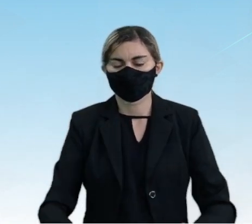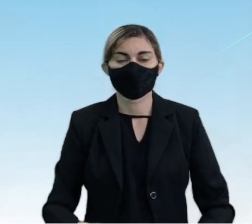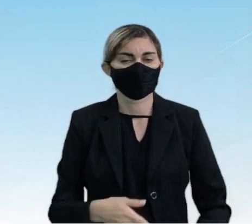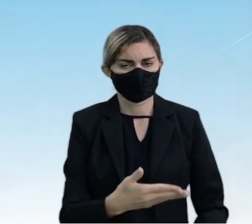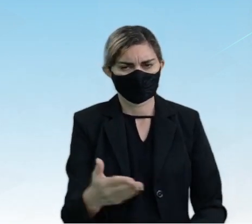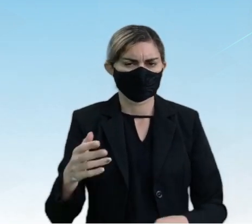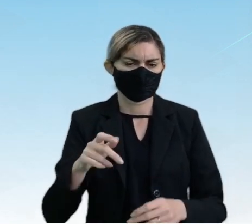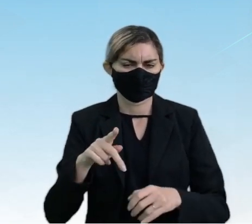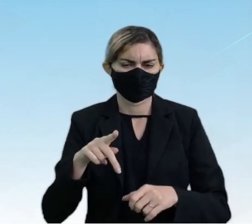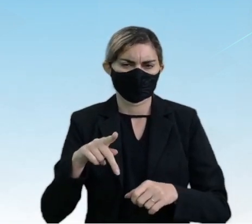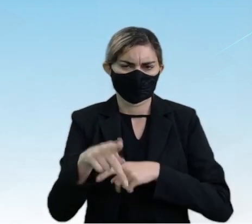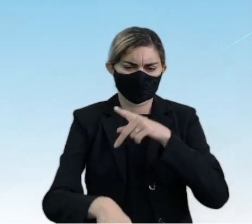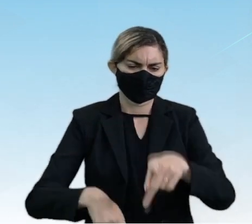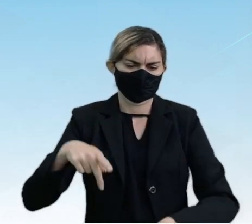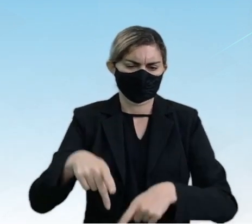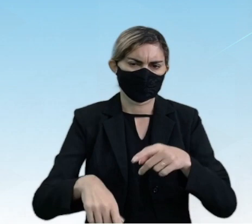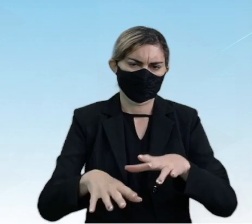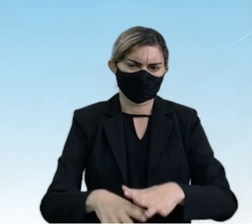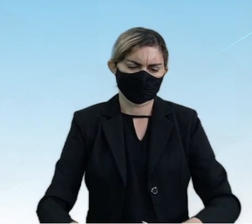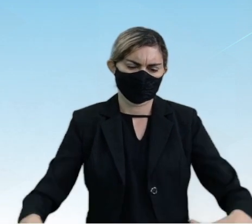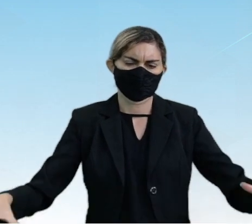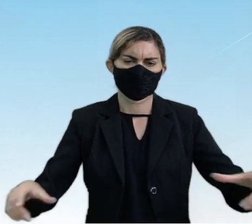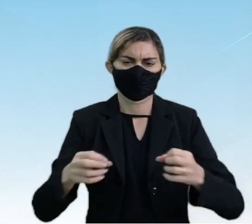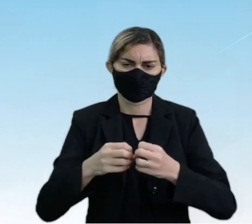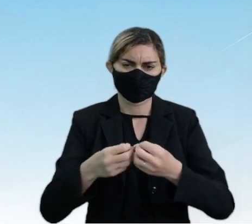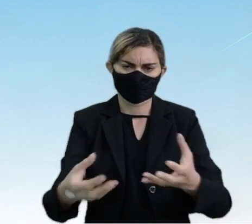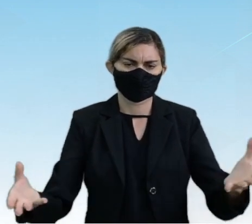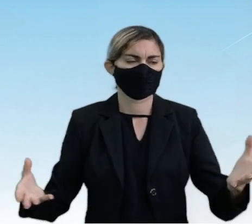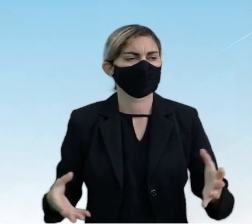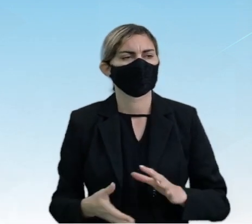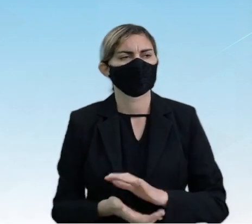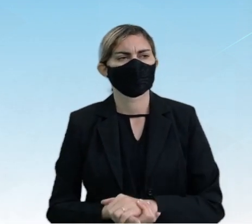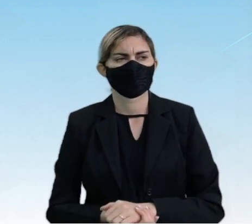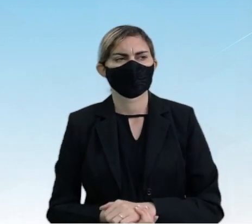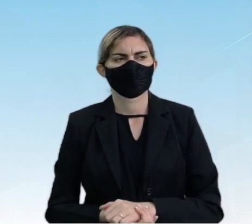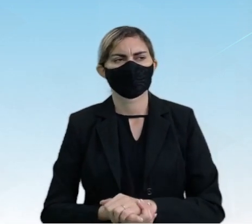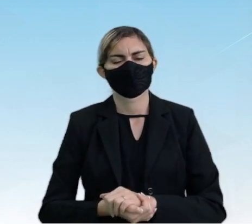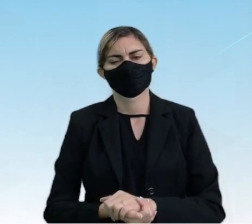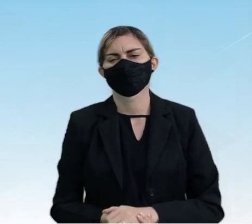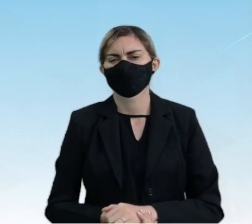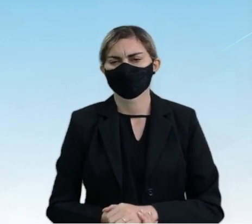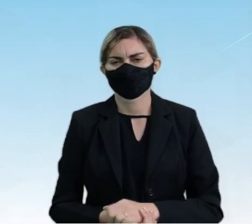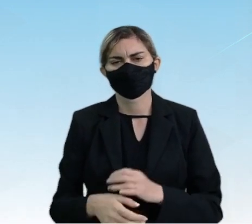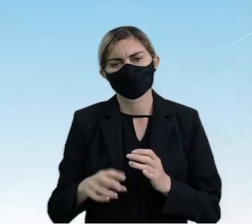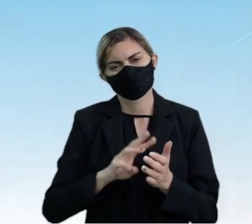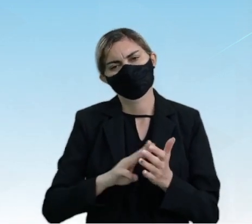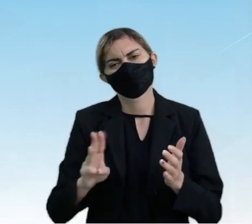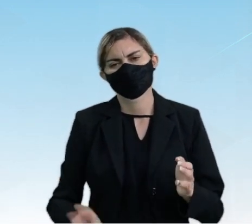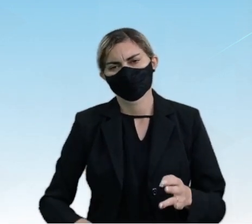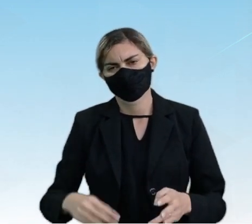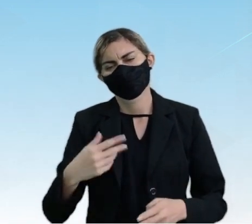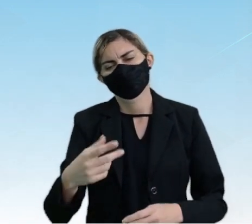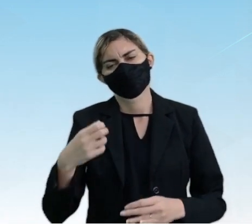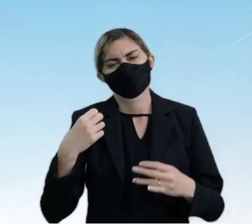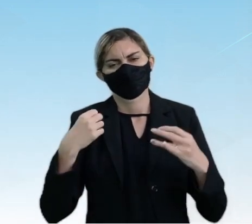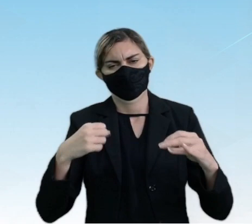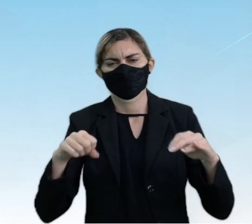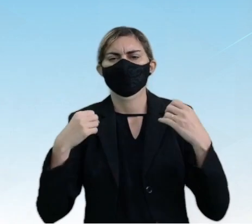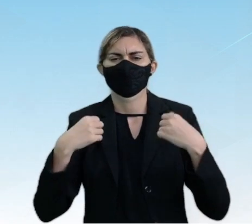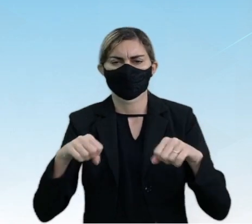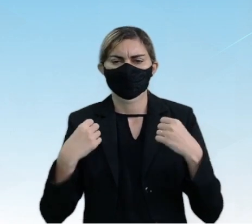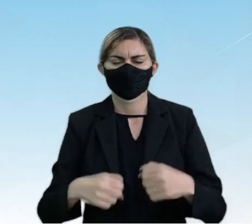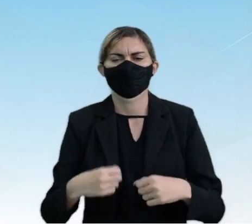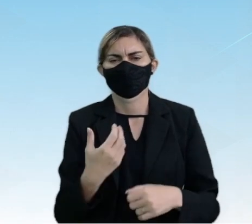você popularizar aquela modalidade para todos os públicos. Tá? As metodologias da ginástica, né,